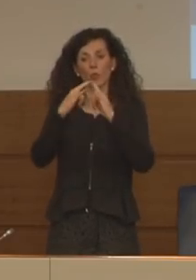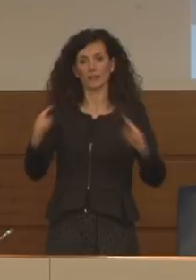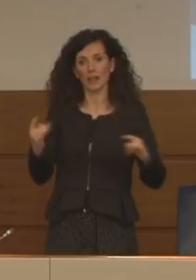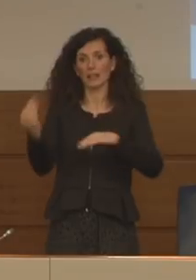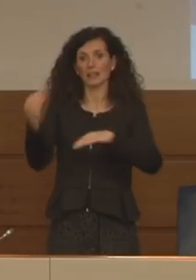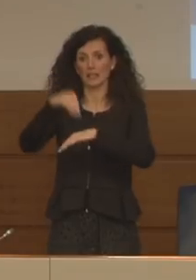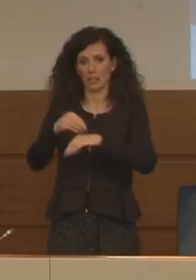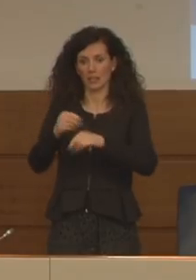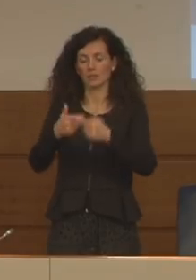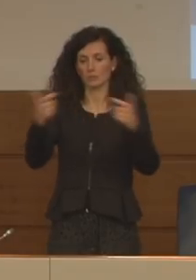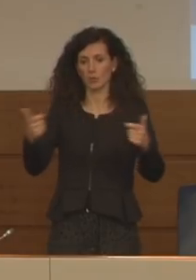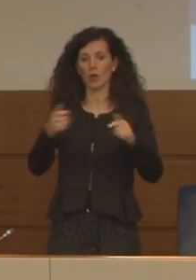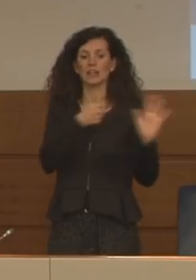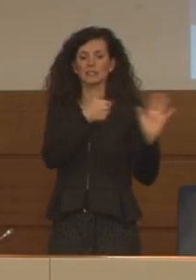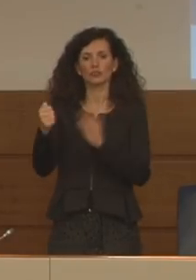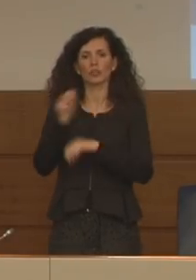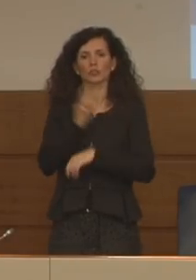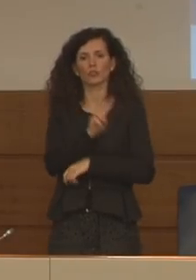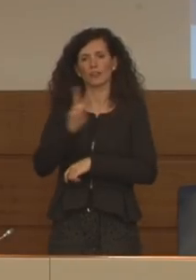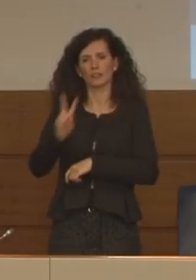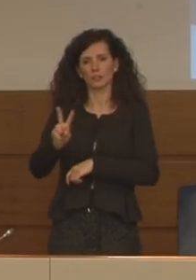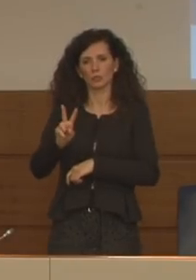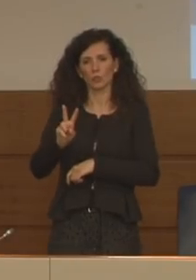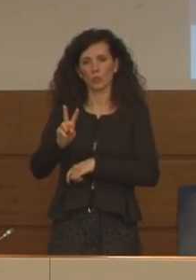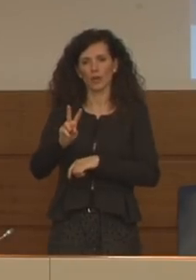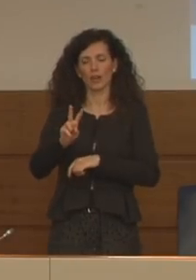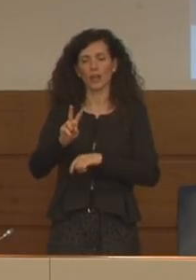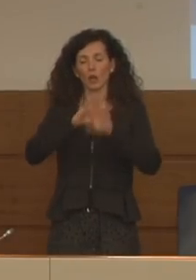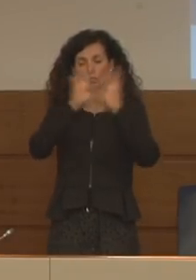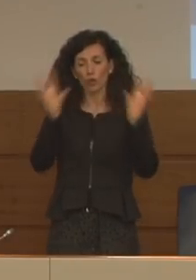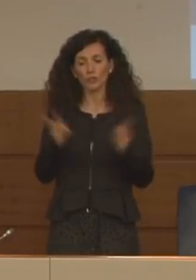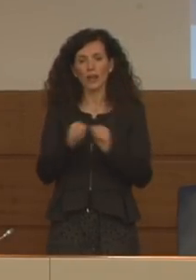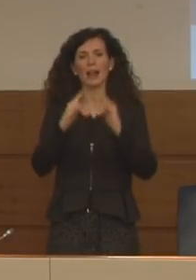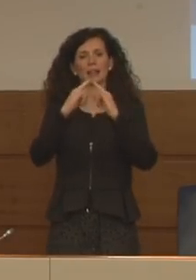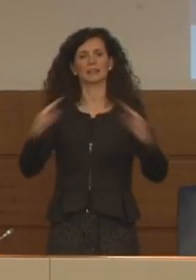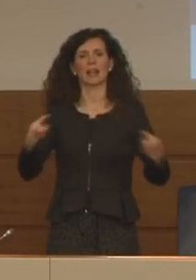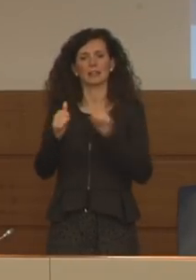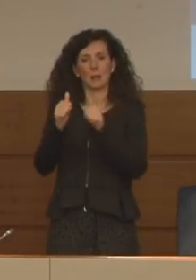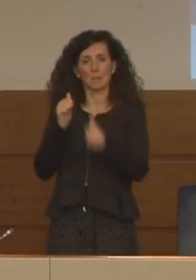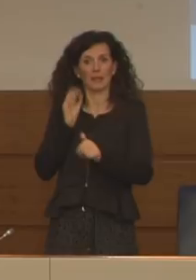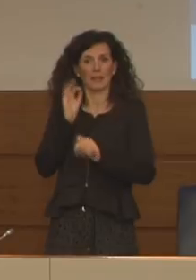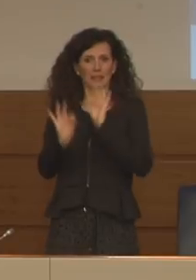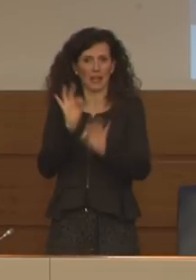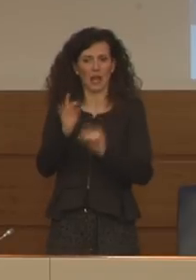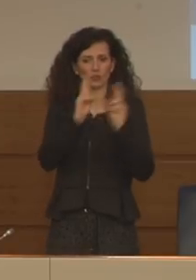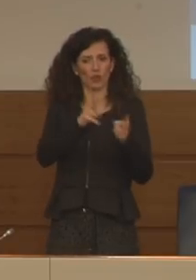a 622 tende di pre triage e